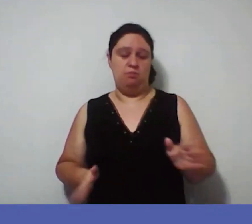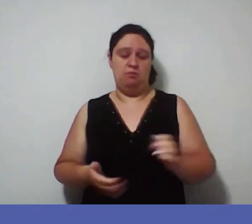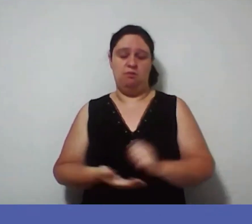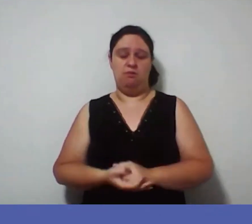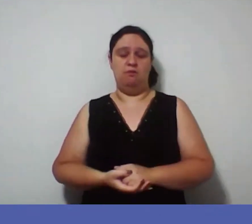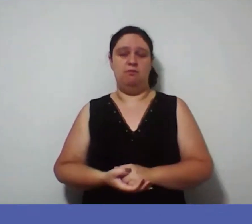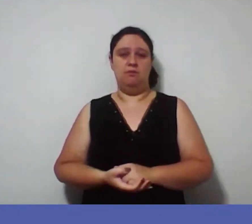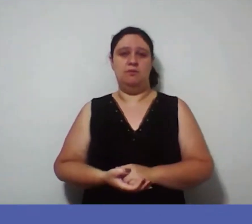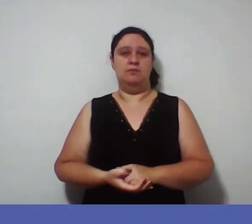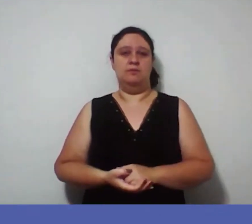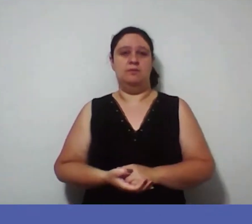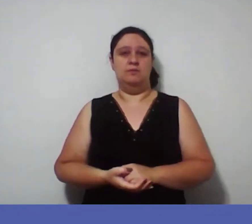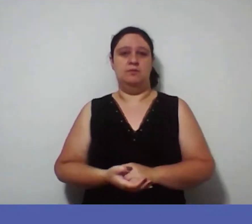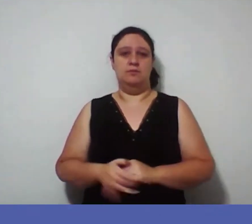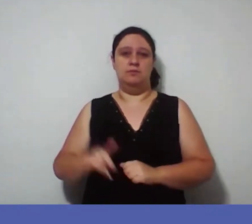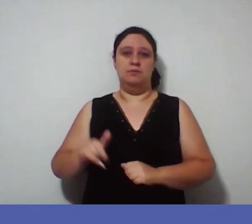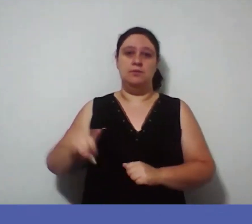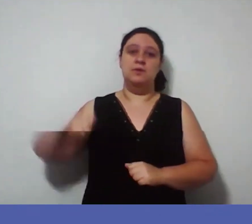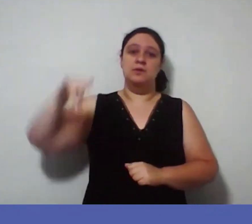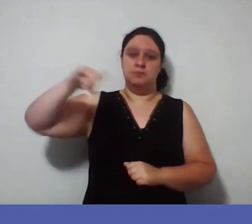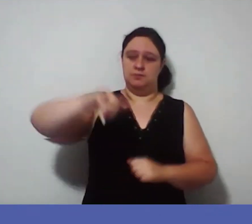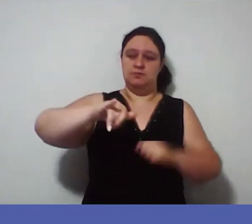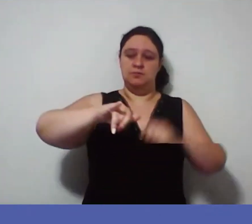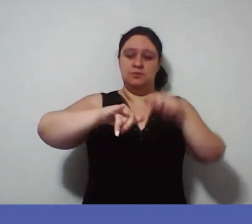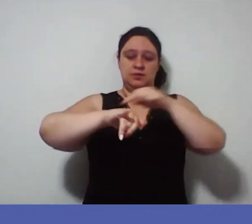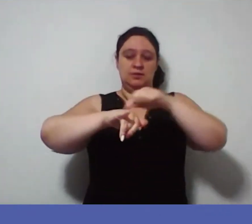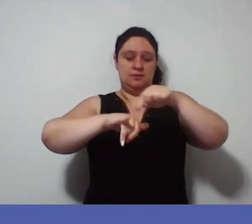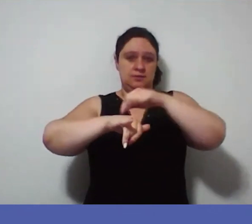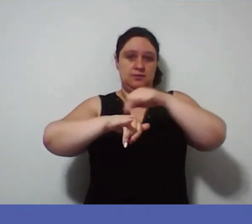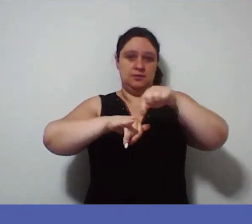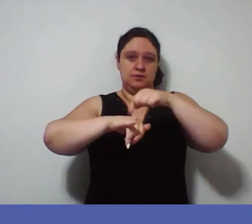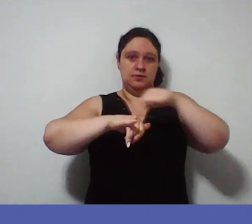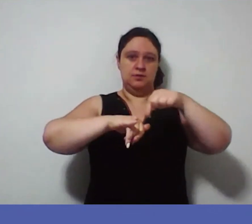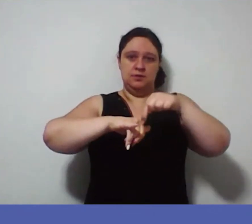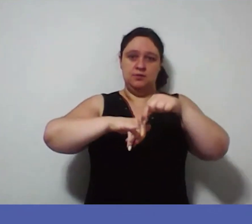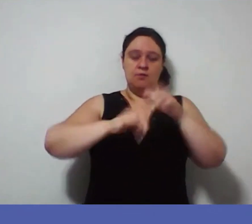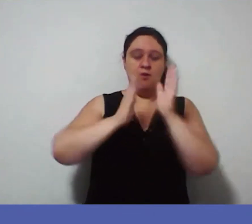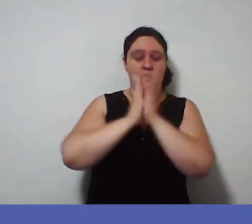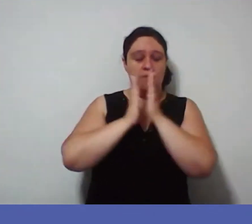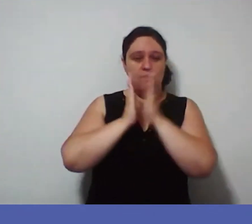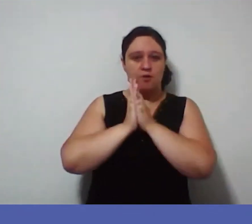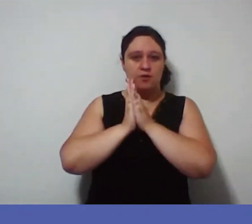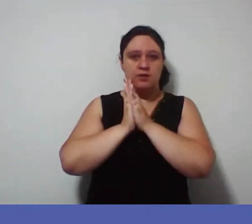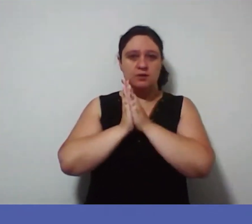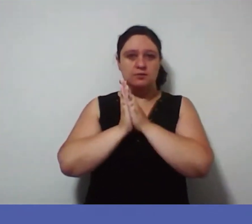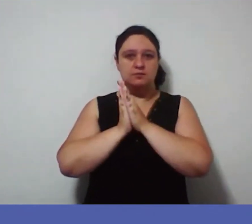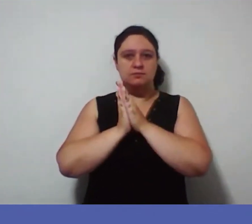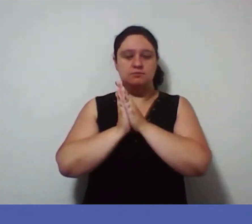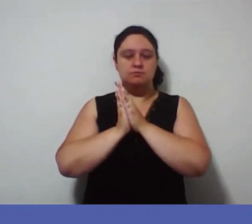no corredor do avião, orando pelos comissários.